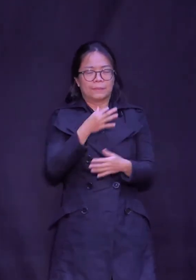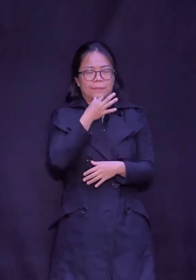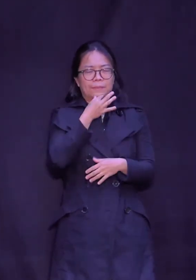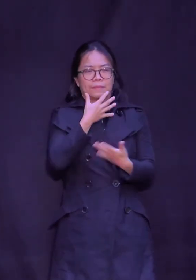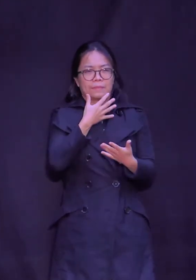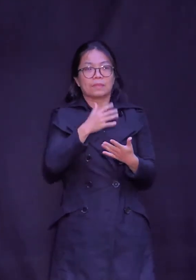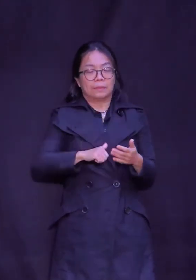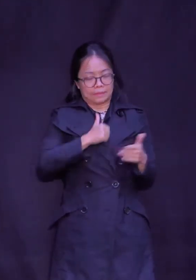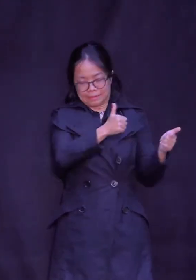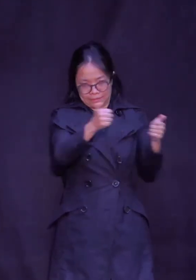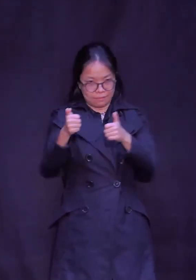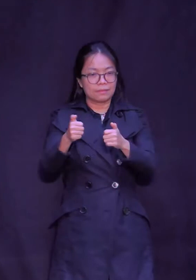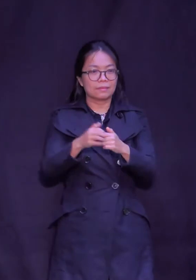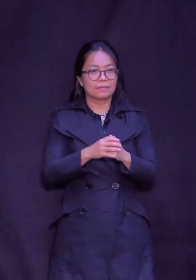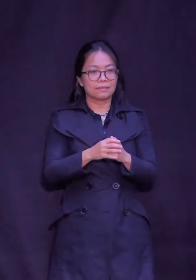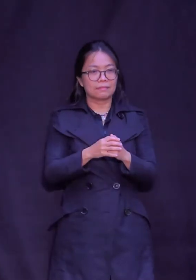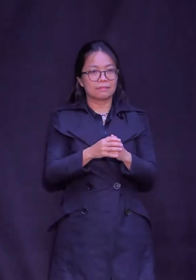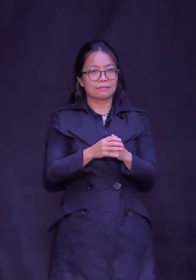我非常感谢